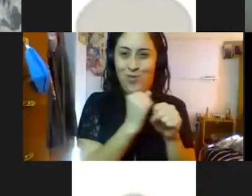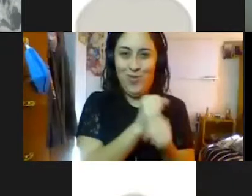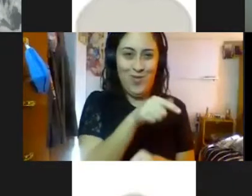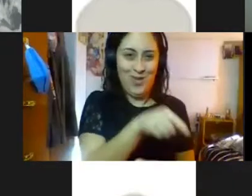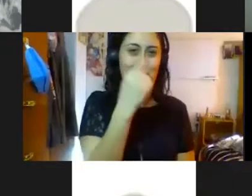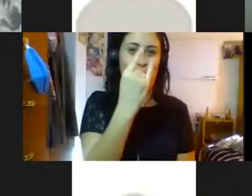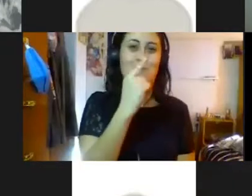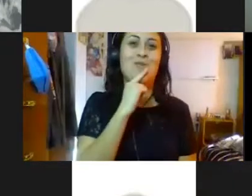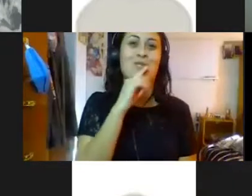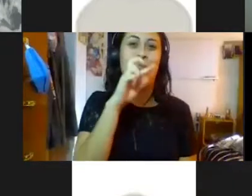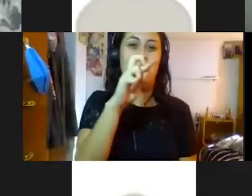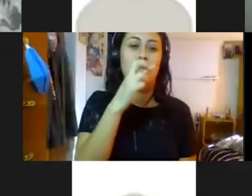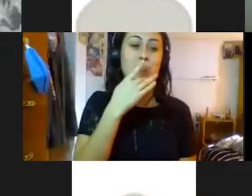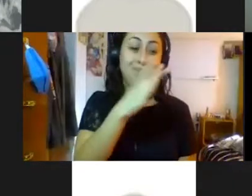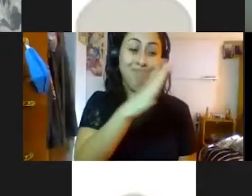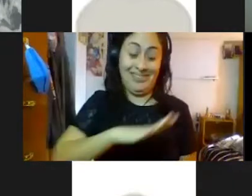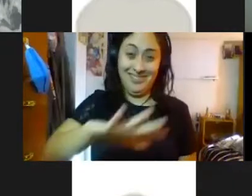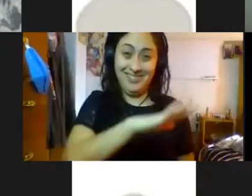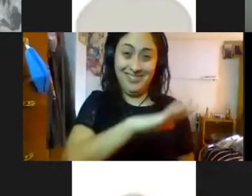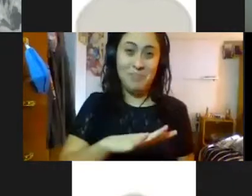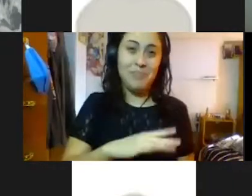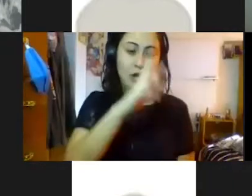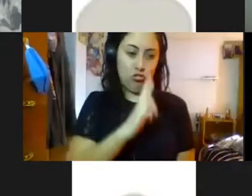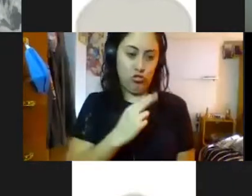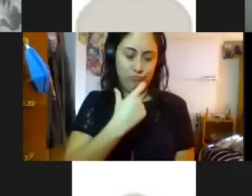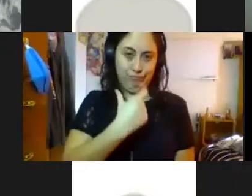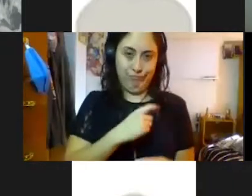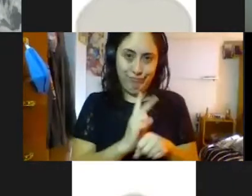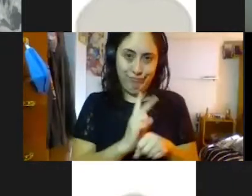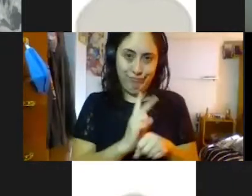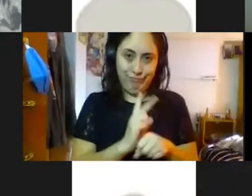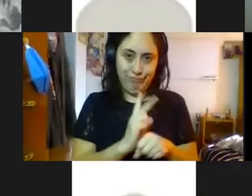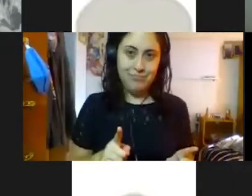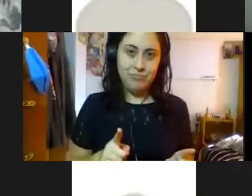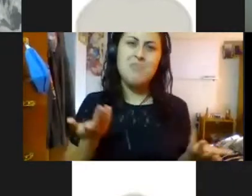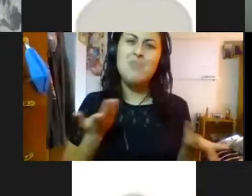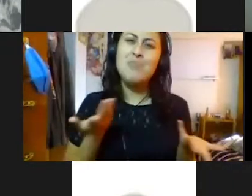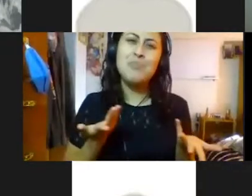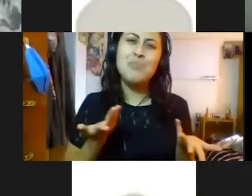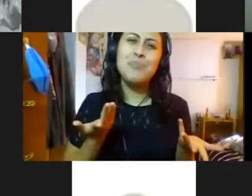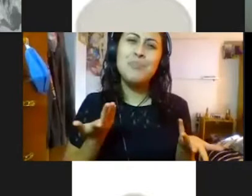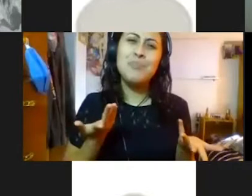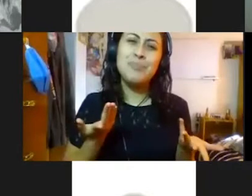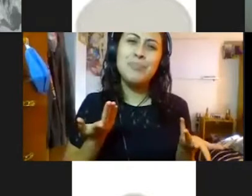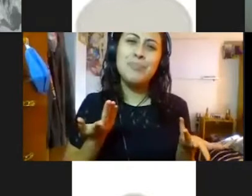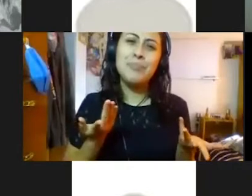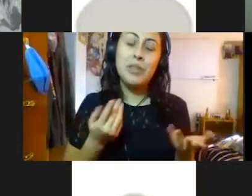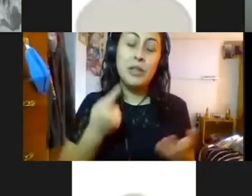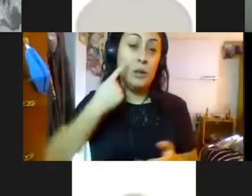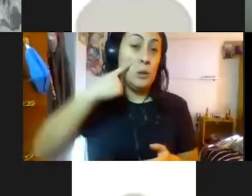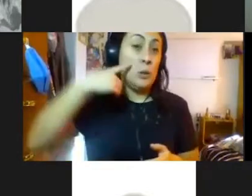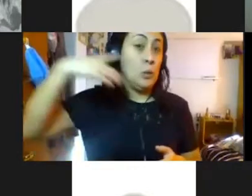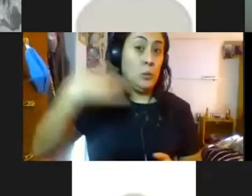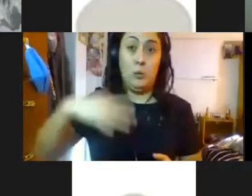las áreas en donde el rol del educador cumple mucha importancia.